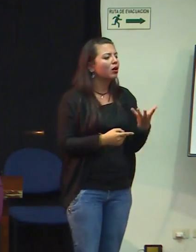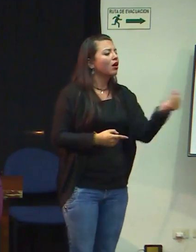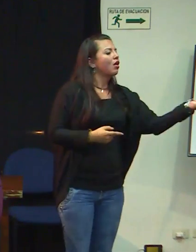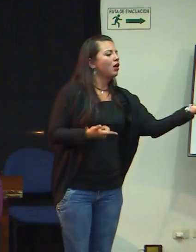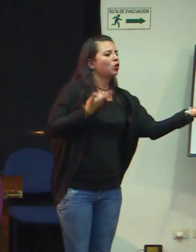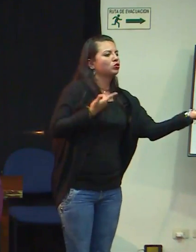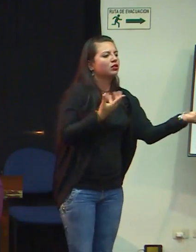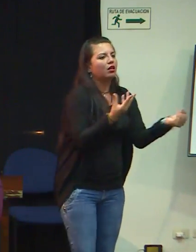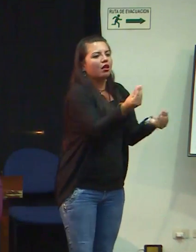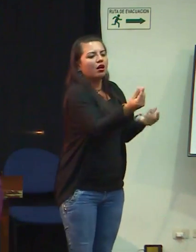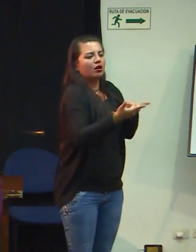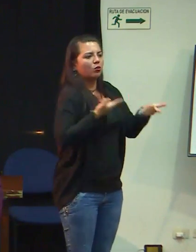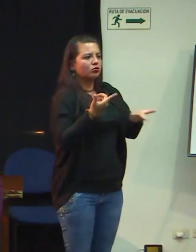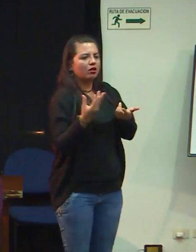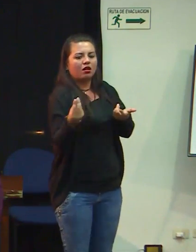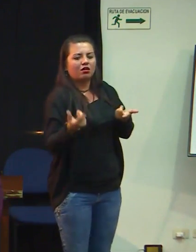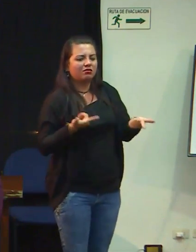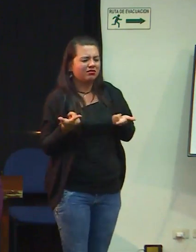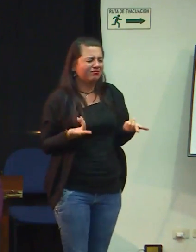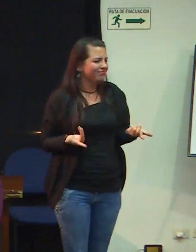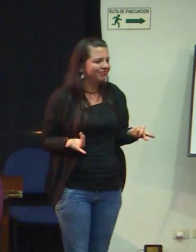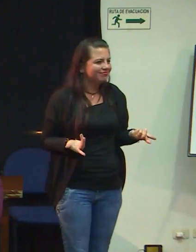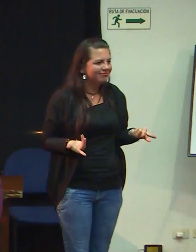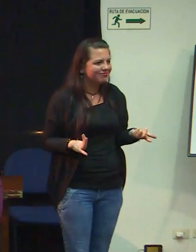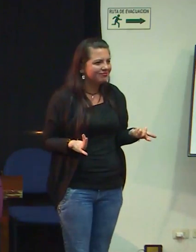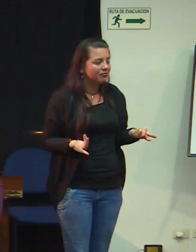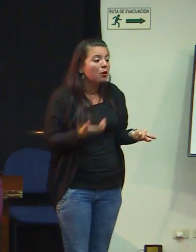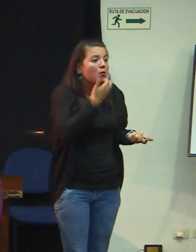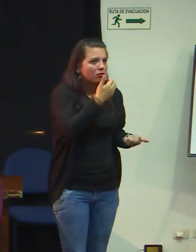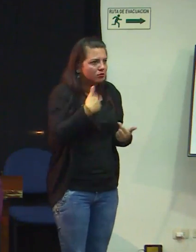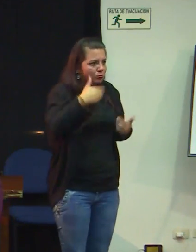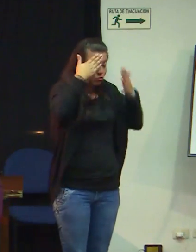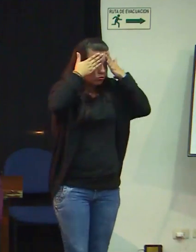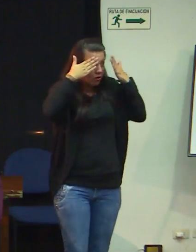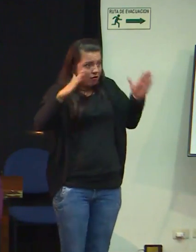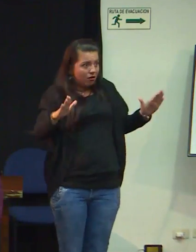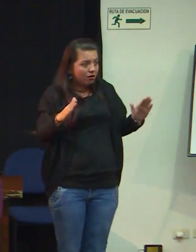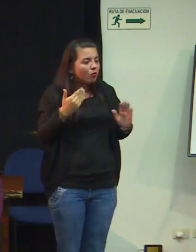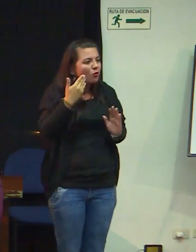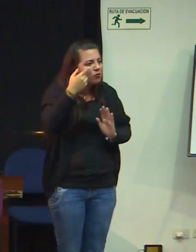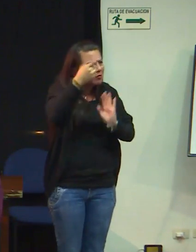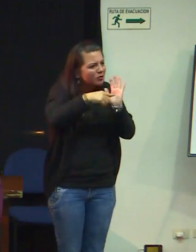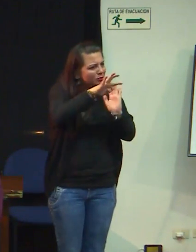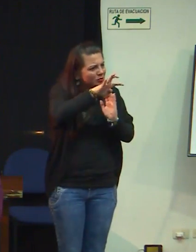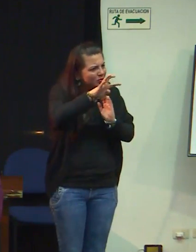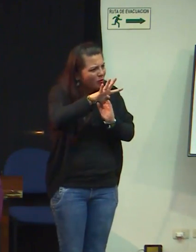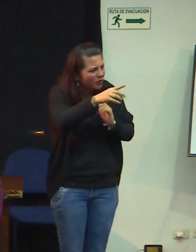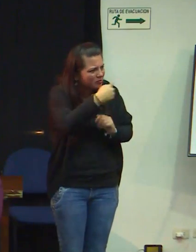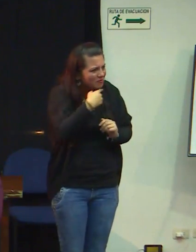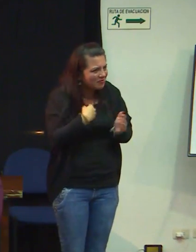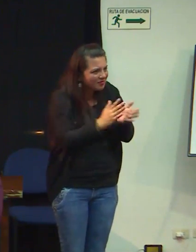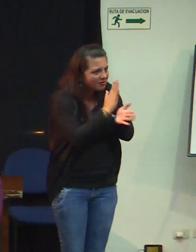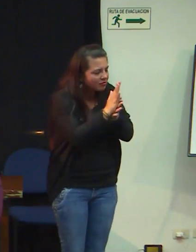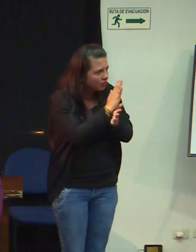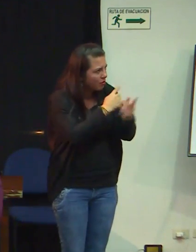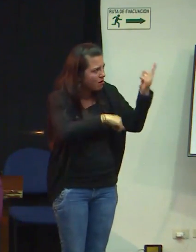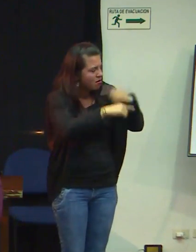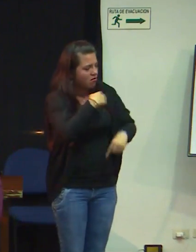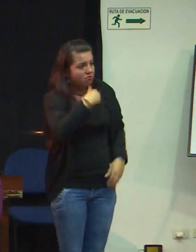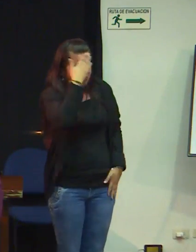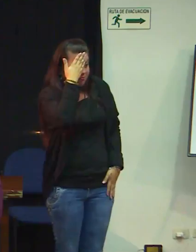partes, ¿sí? Que no, por ejemplo, no tenía visión de lo que había sucedido en el 94, que ustedes ahorita me